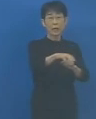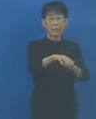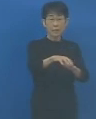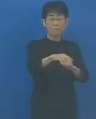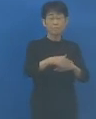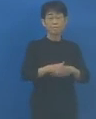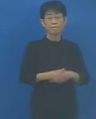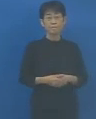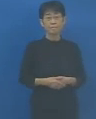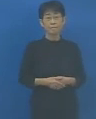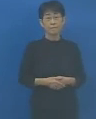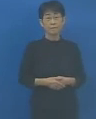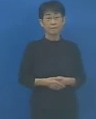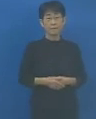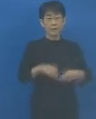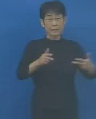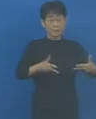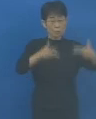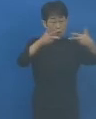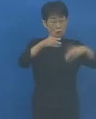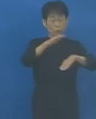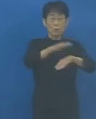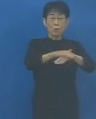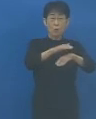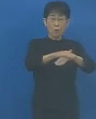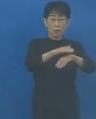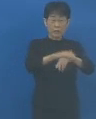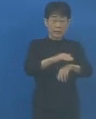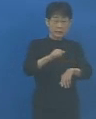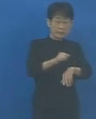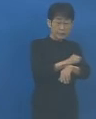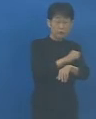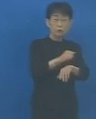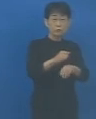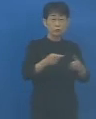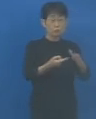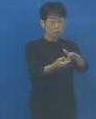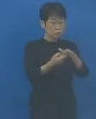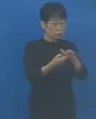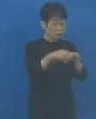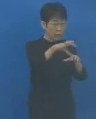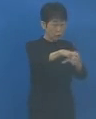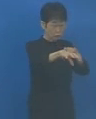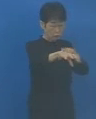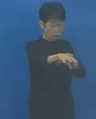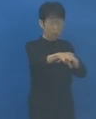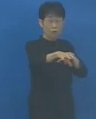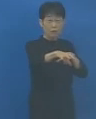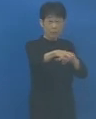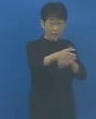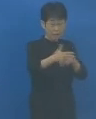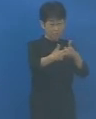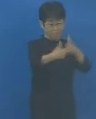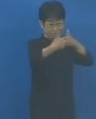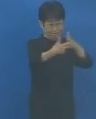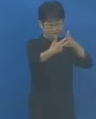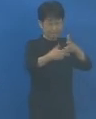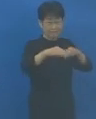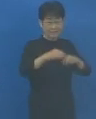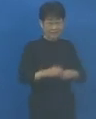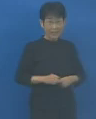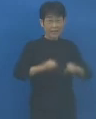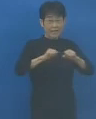ていただきます。リモートで選手村と結んで、応援のメッセージを送らさせていただこうと考えております